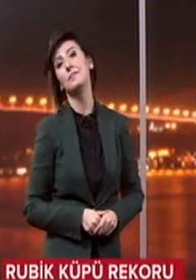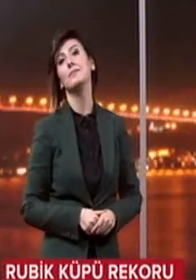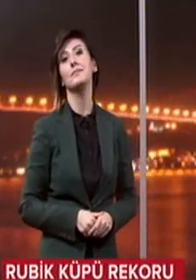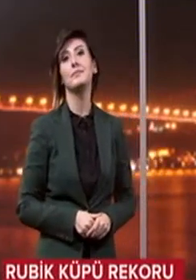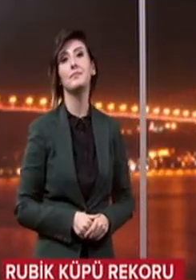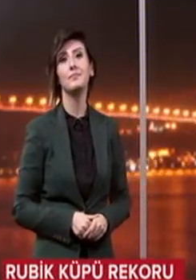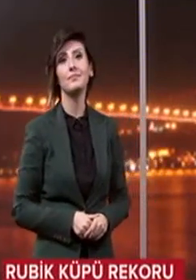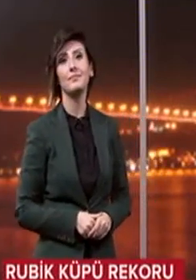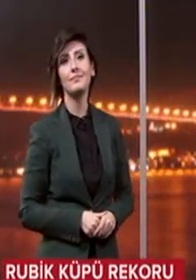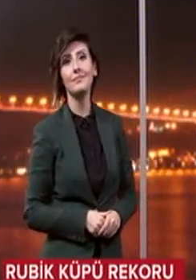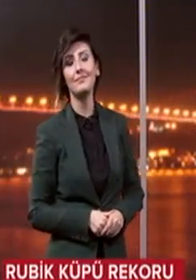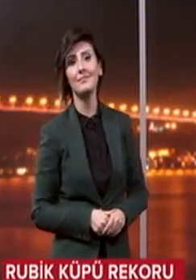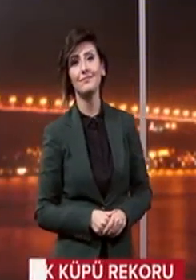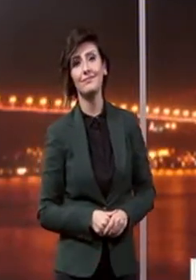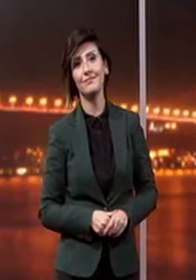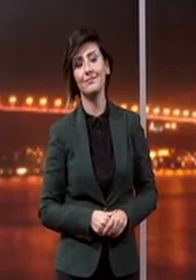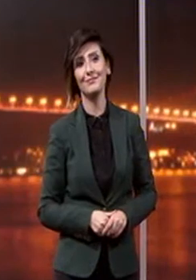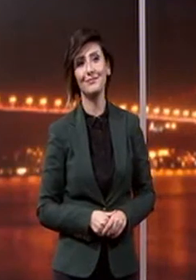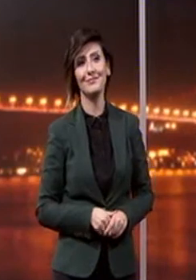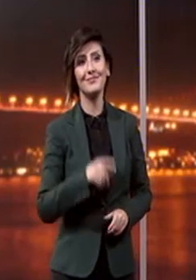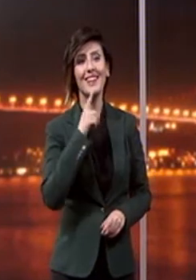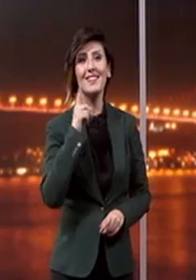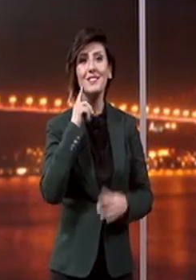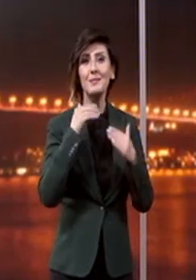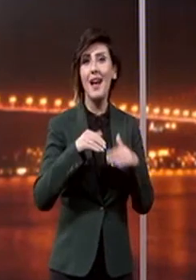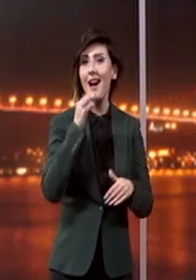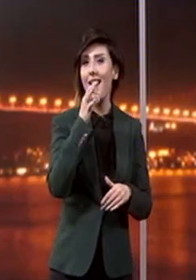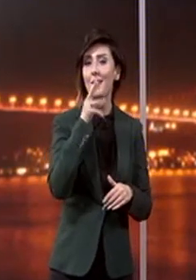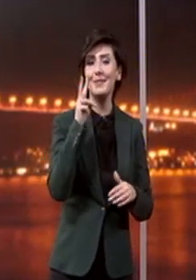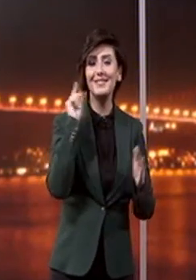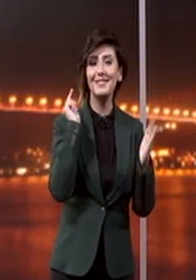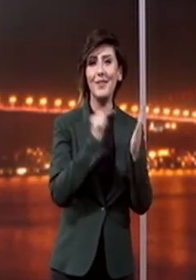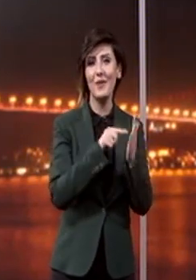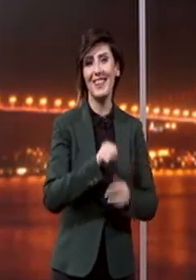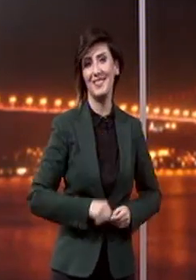İşitme engelliler haber bültenini burada noktalıyoruz.